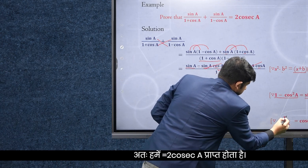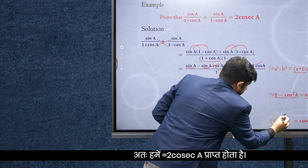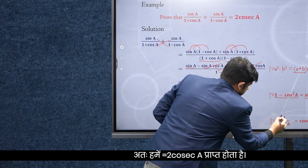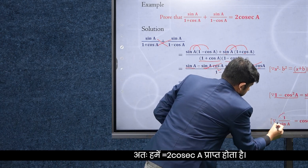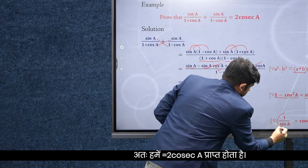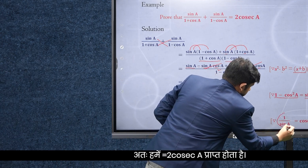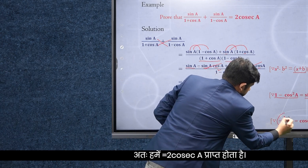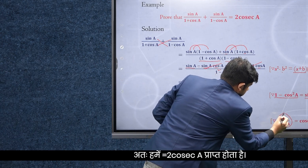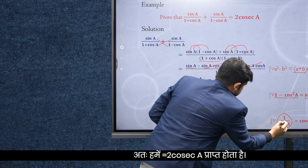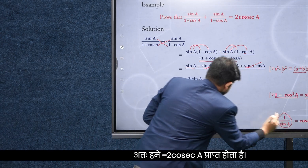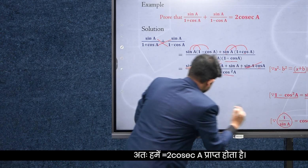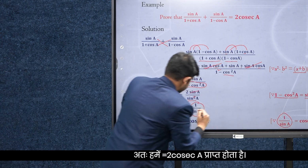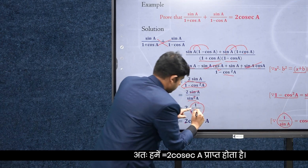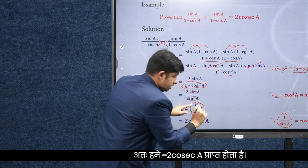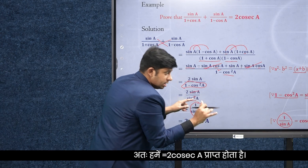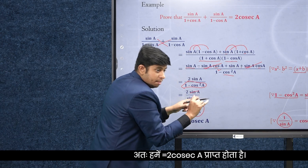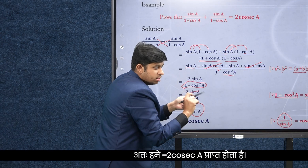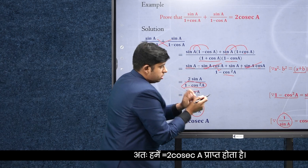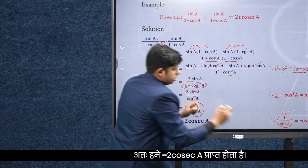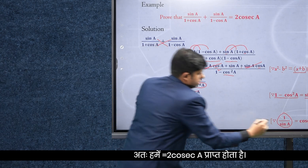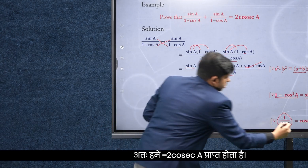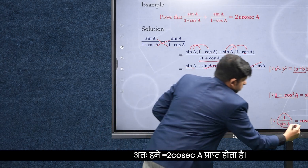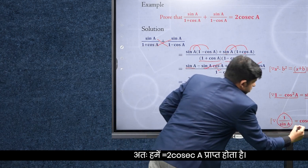अतः हमें कोसेक प्राप्त होता है।